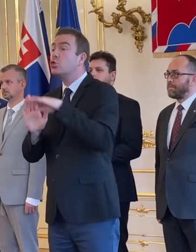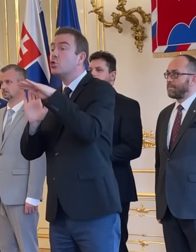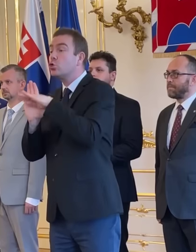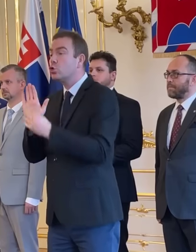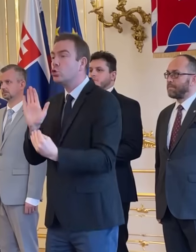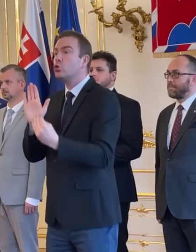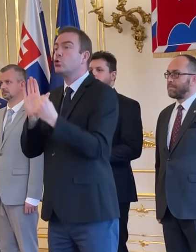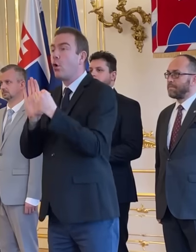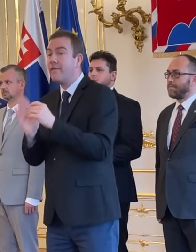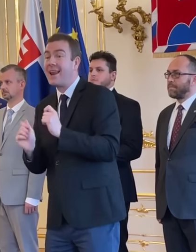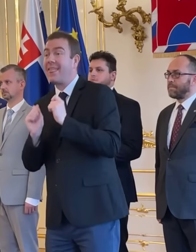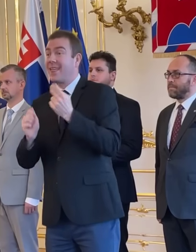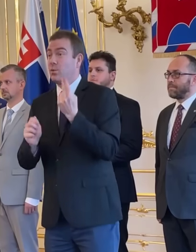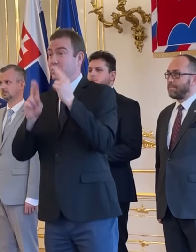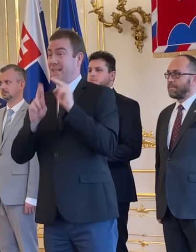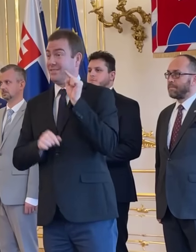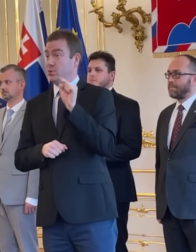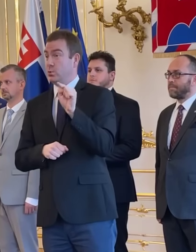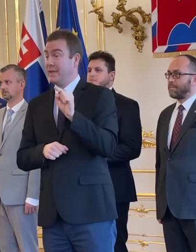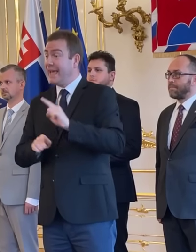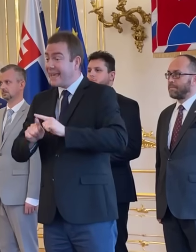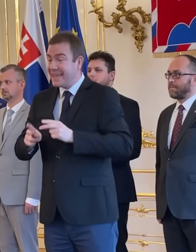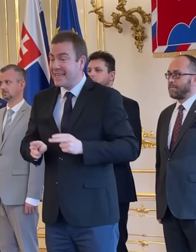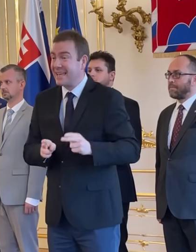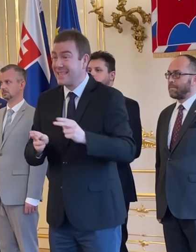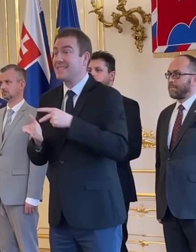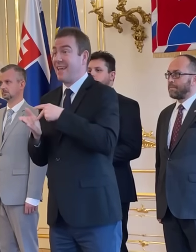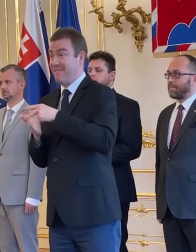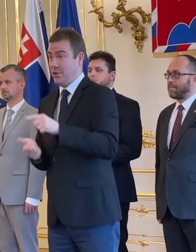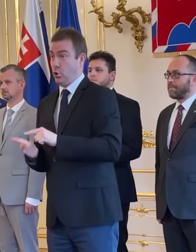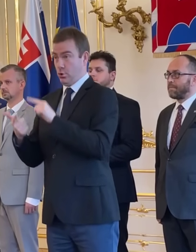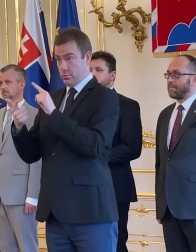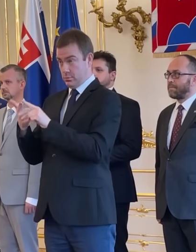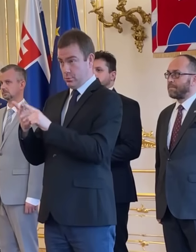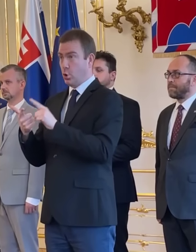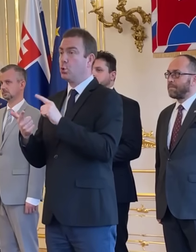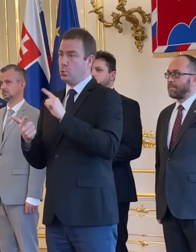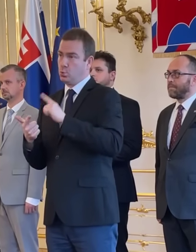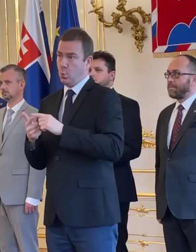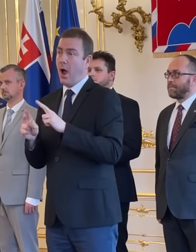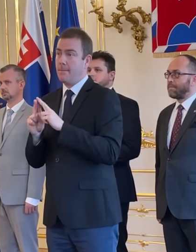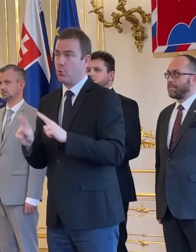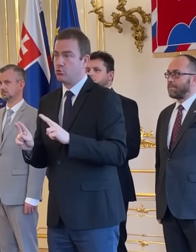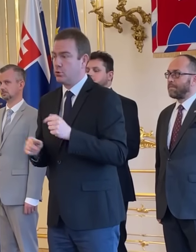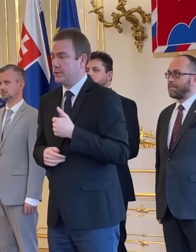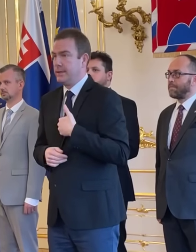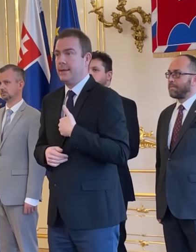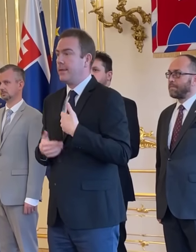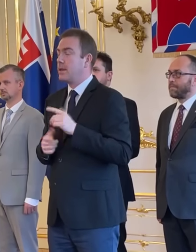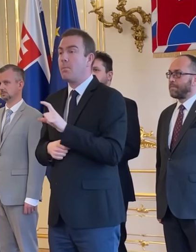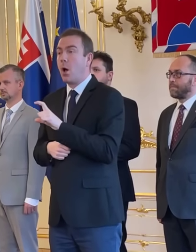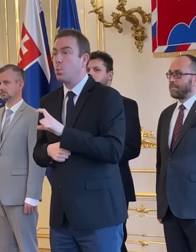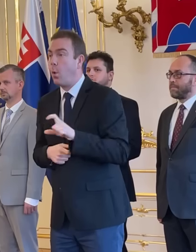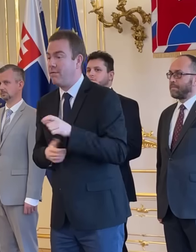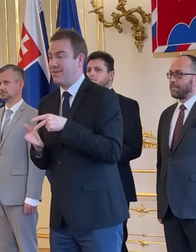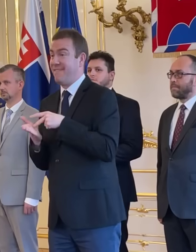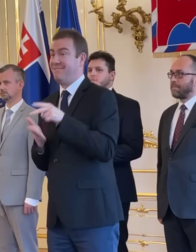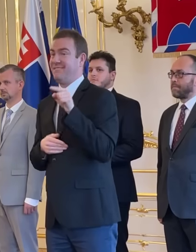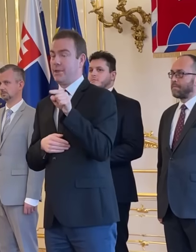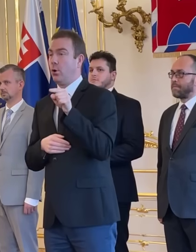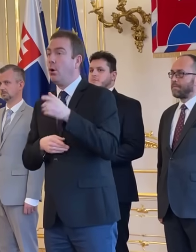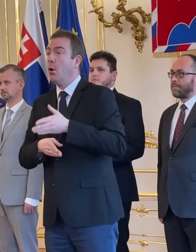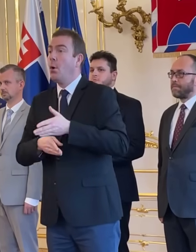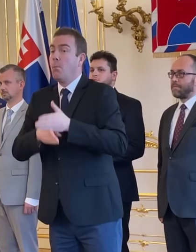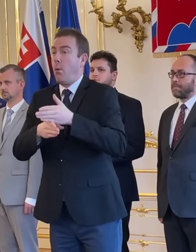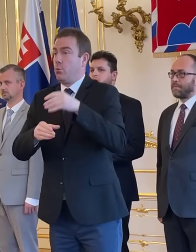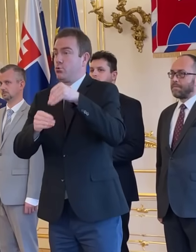na posúdenie Ústavného súdu. Inou cestou by bolo vetovanie zákona. A ako som vysvetlila, nemám žiaden dôvod očakávať, že by sa mojimi argumentami